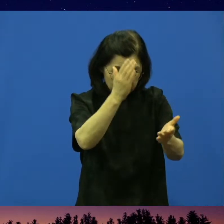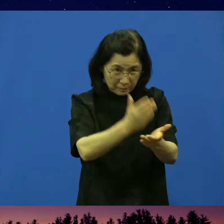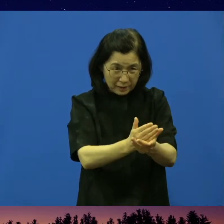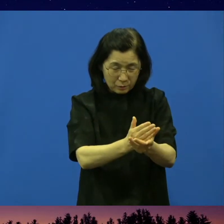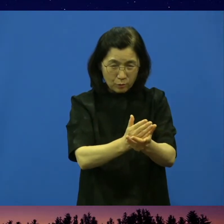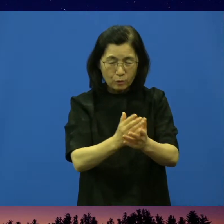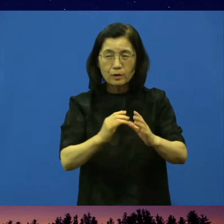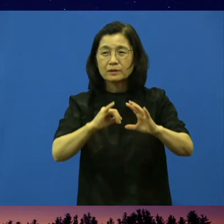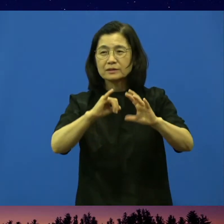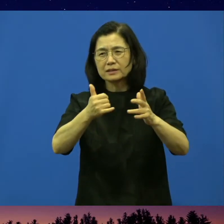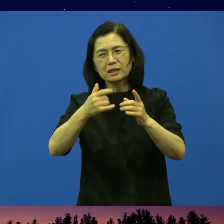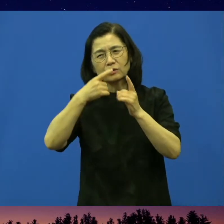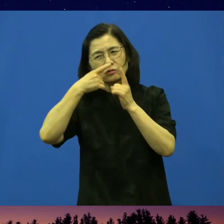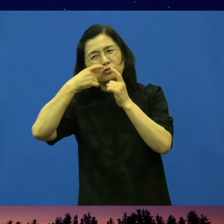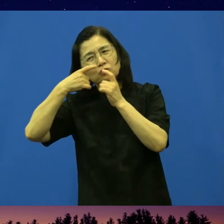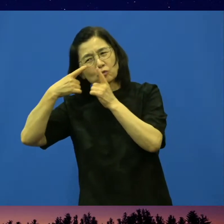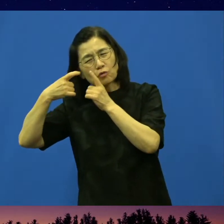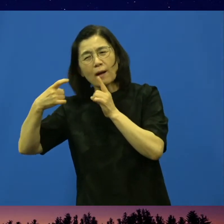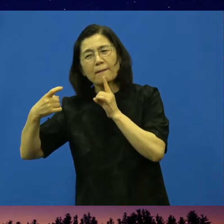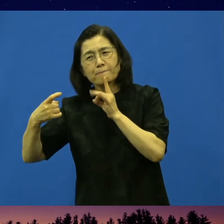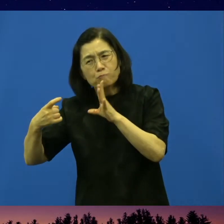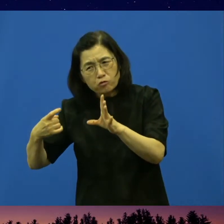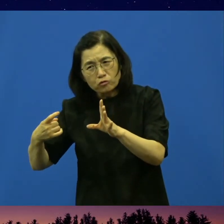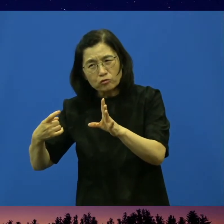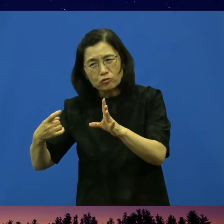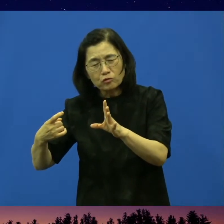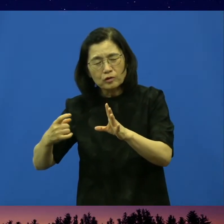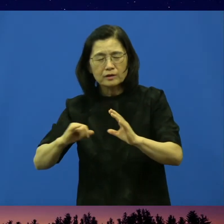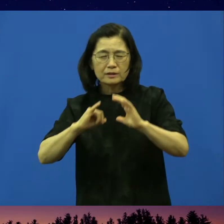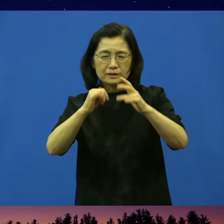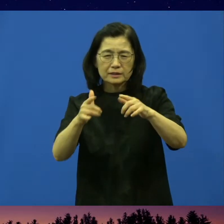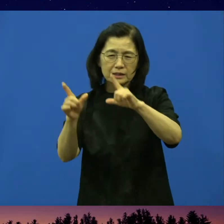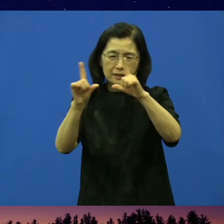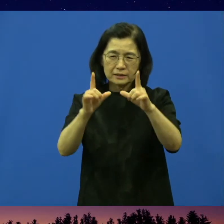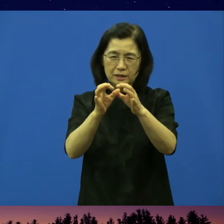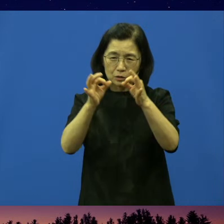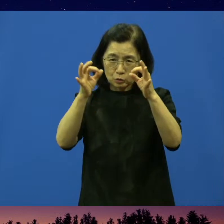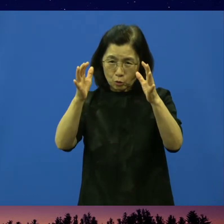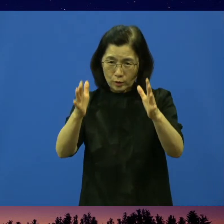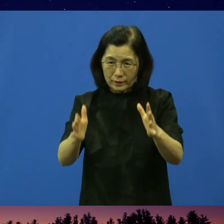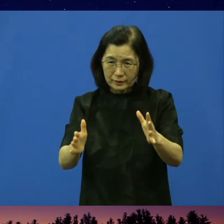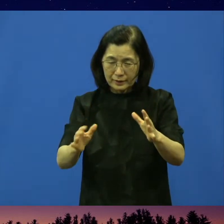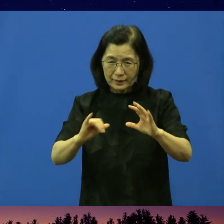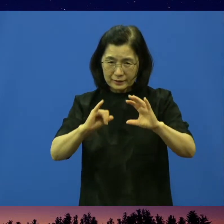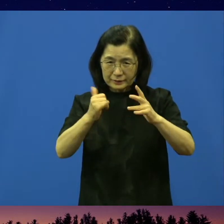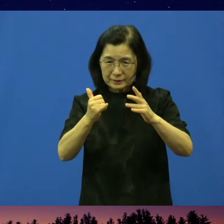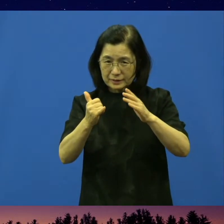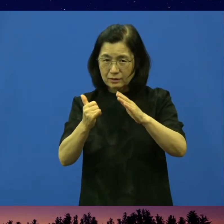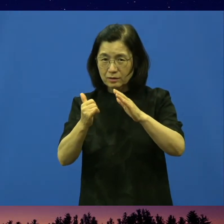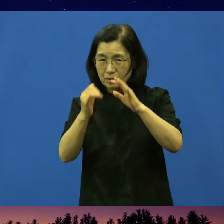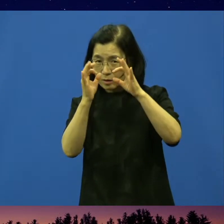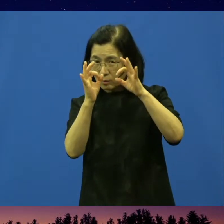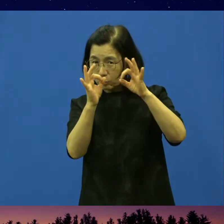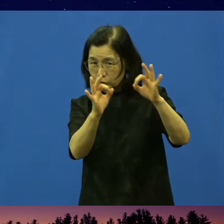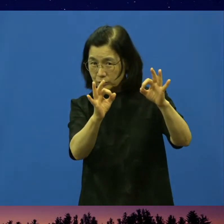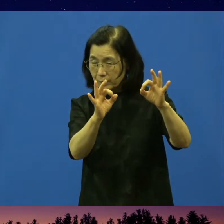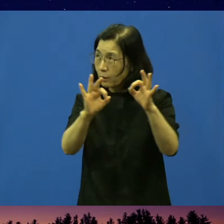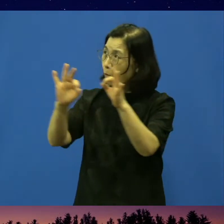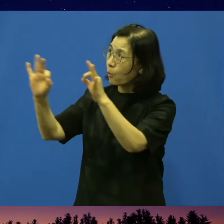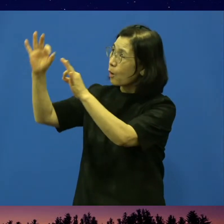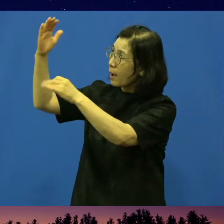흔들려고 할 때마다 우리는 계속 그리스도를 바라봐야 돼요. 믿음이 뭡니까? 믿음은 상황이